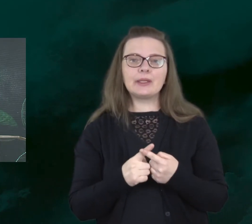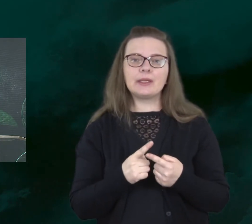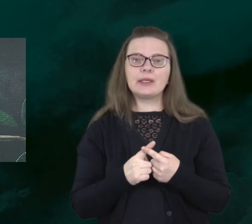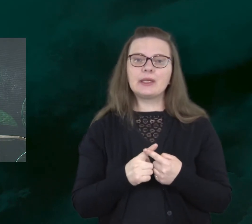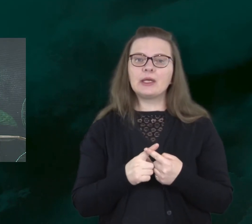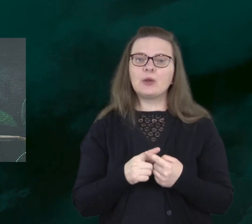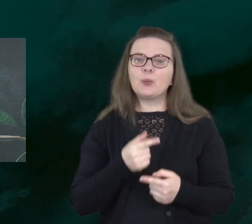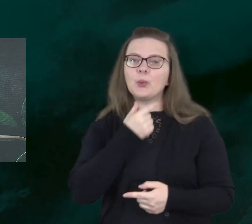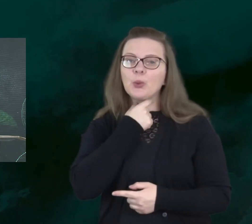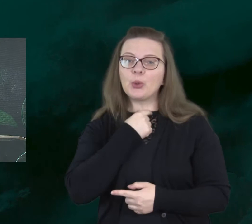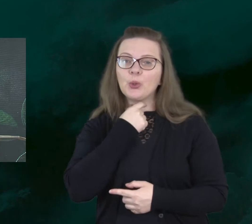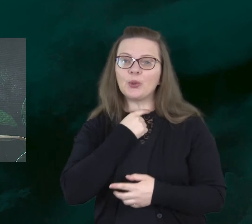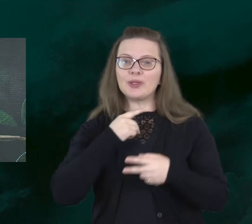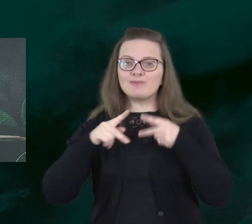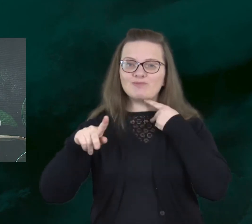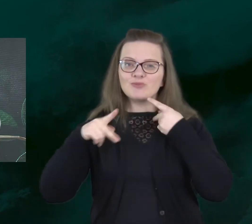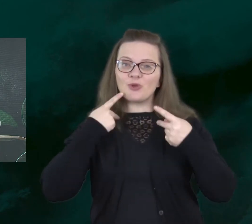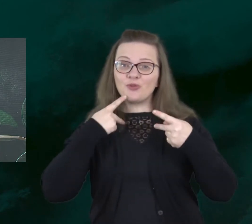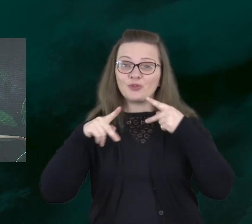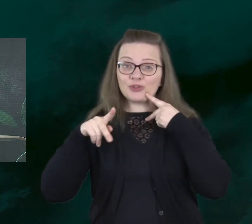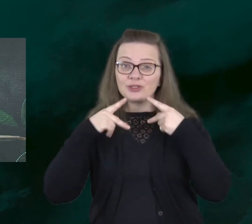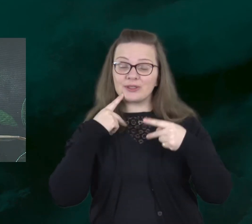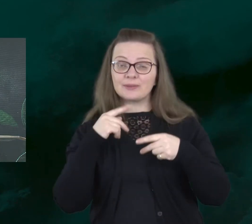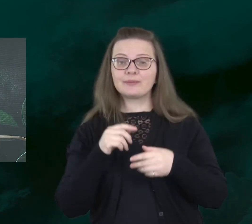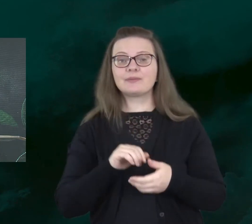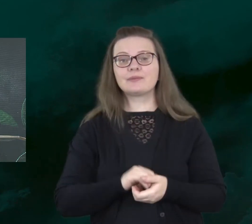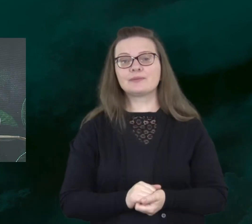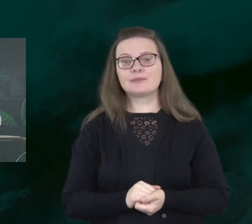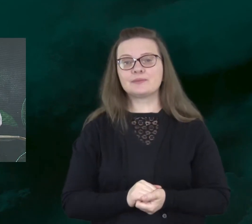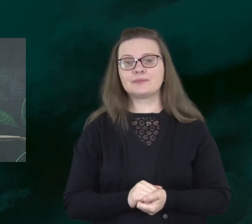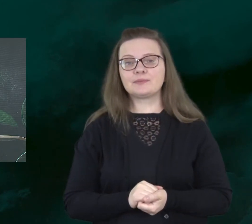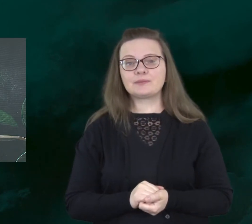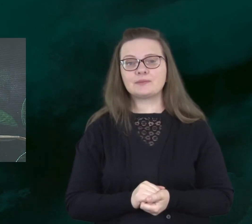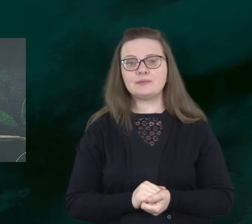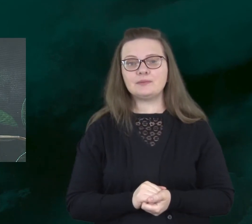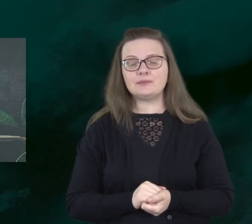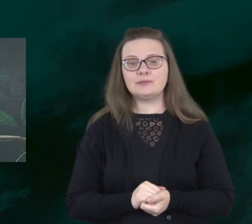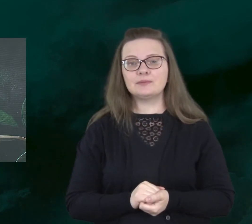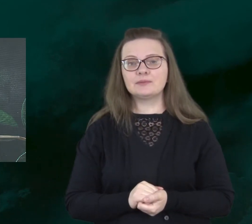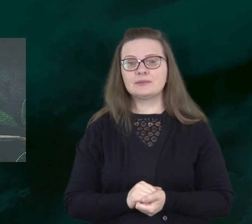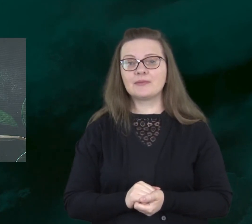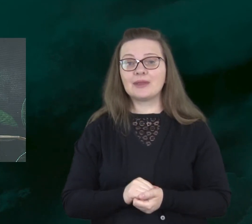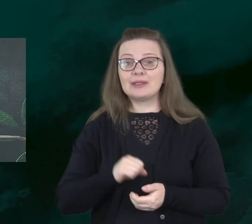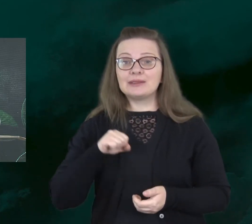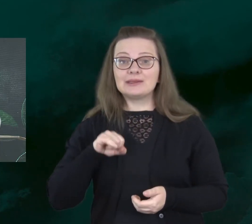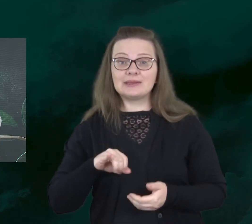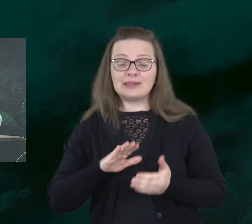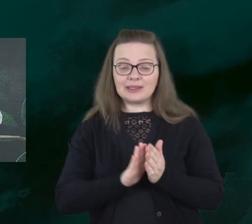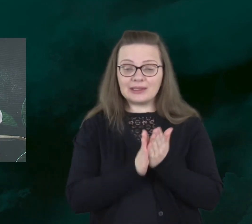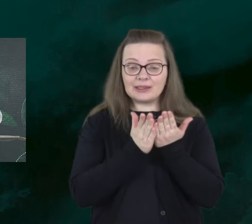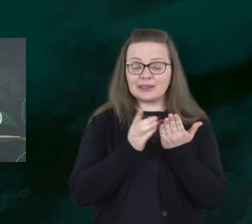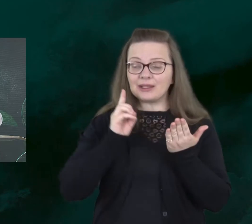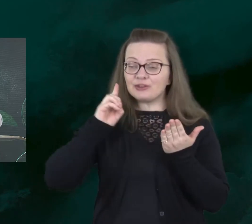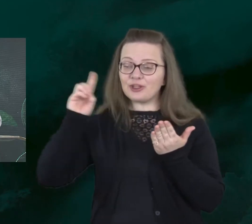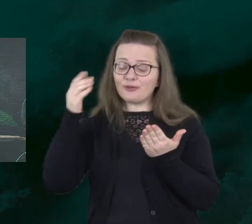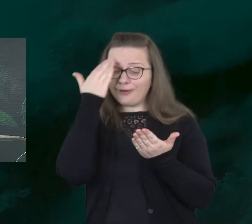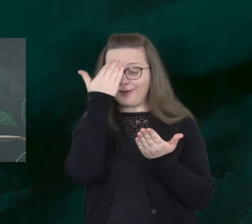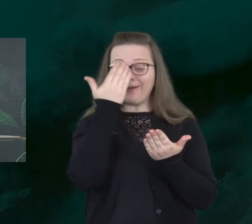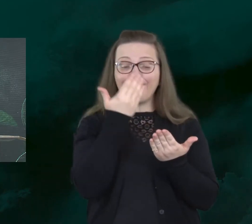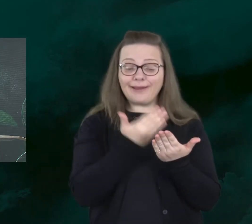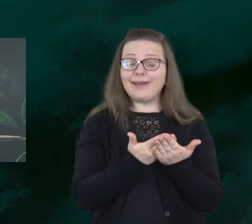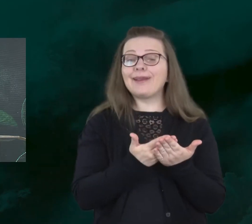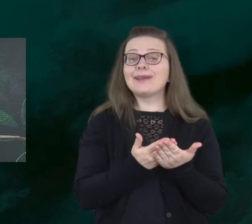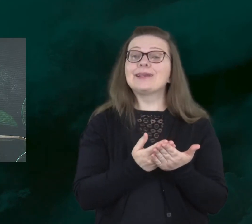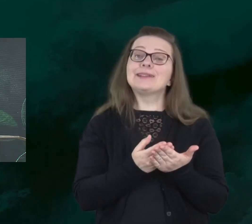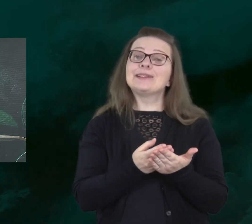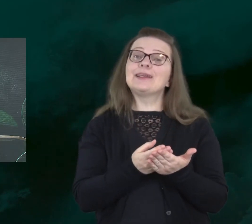quem cresce na palavra, né, e cresce na palavra, essa palavra operaria eficazmente